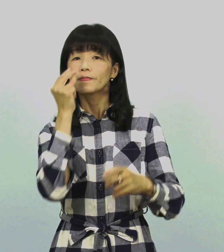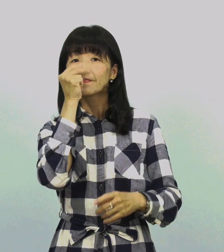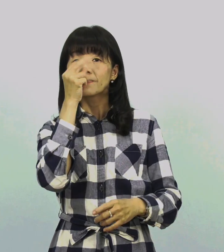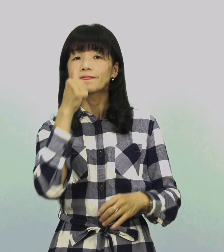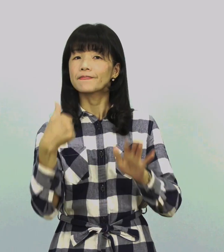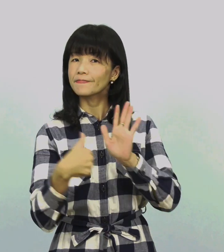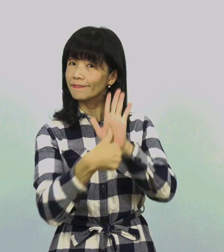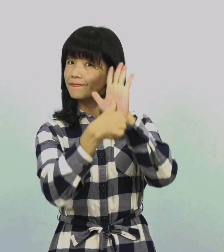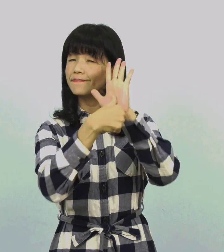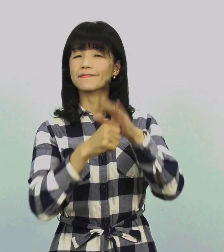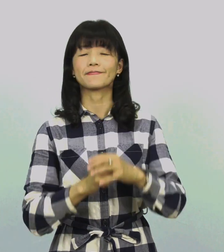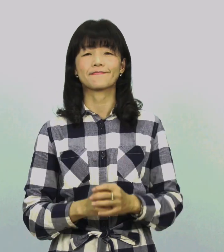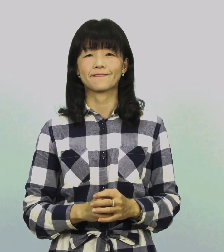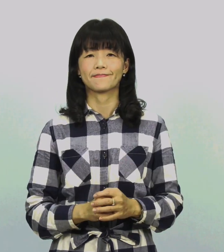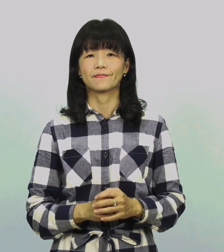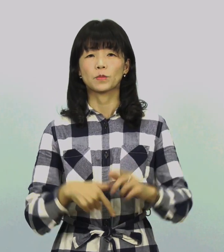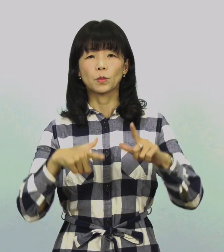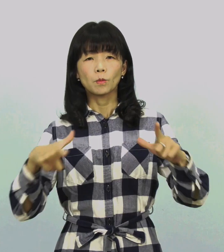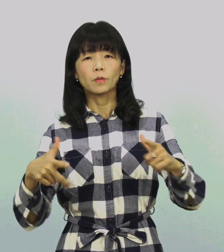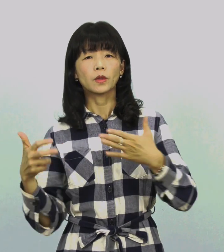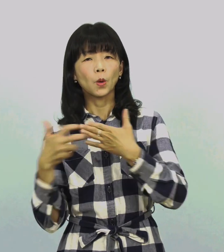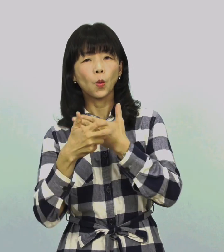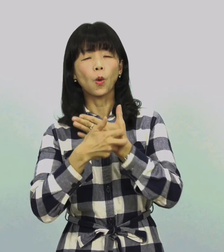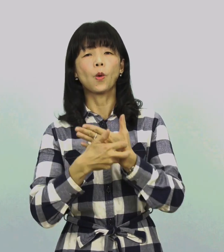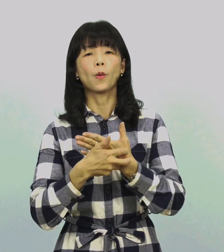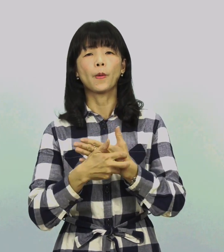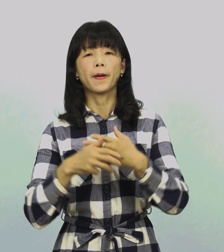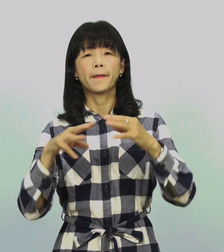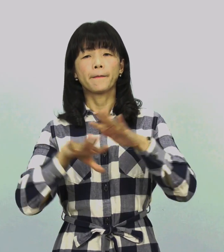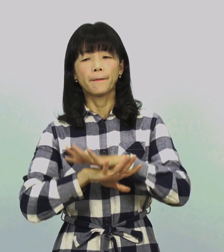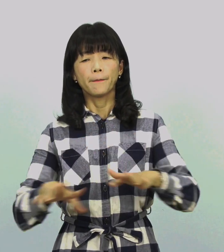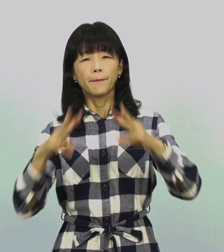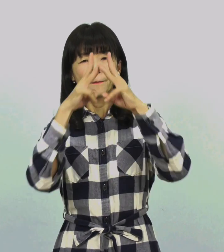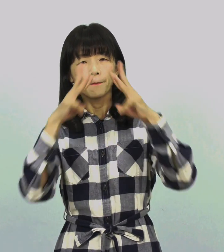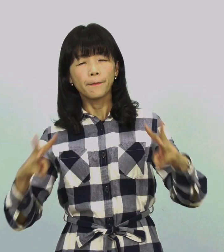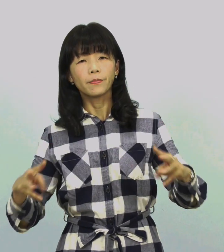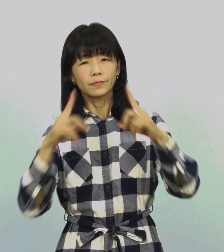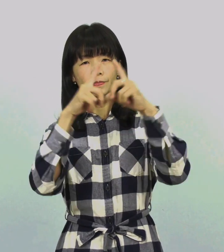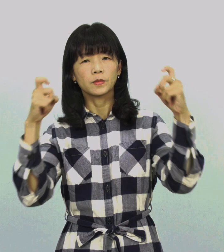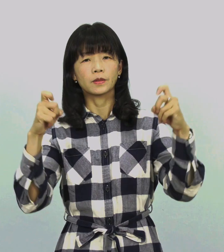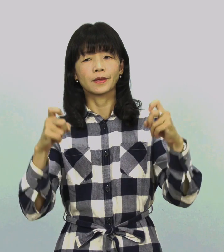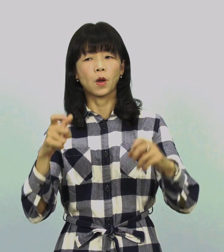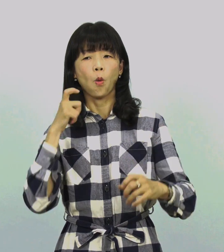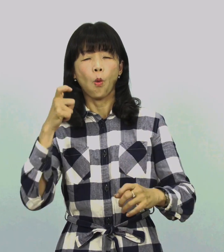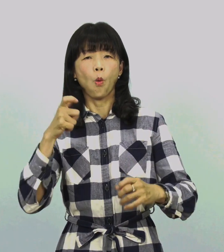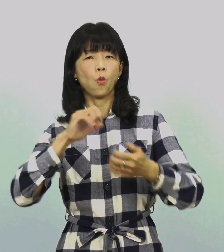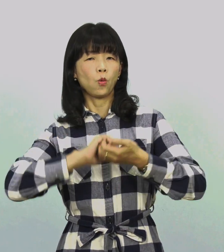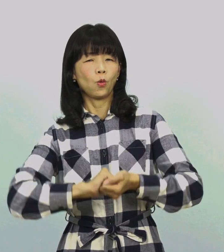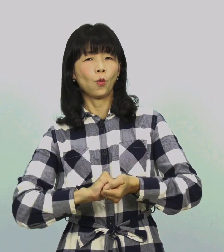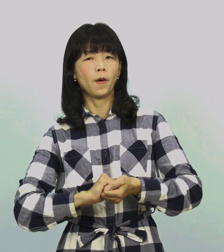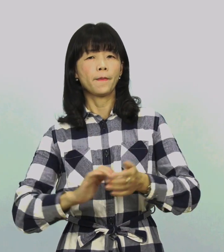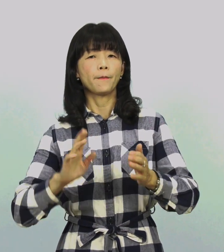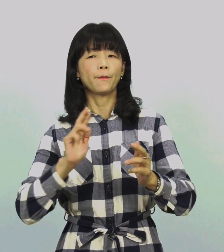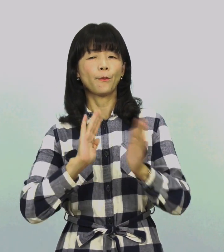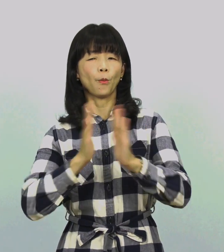名称。大卫安营的城意思是一直稳如泰山，从未被人攻